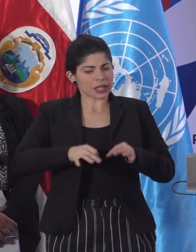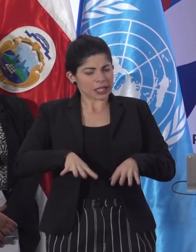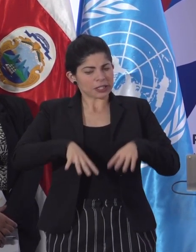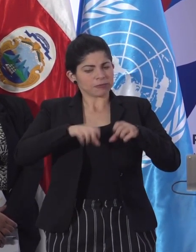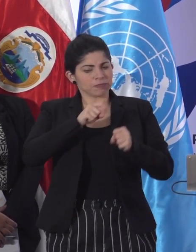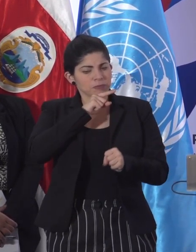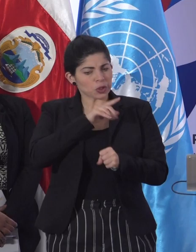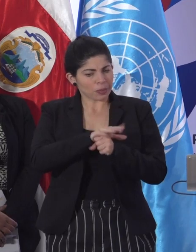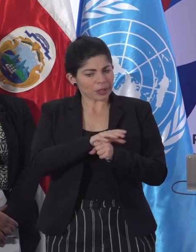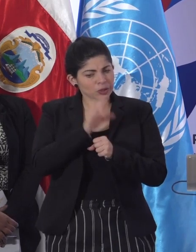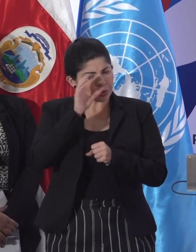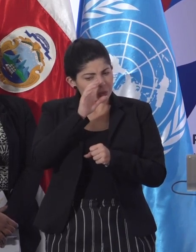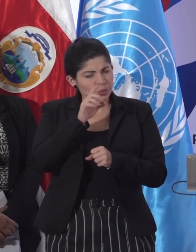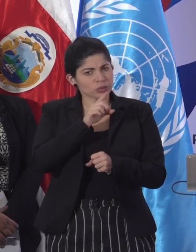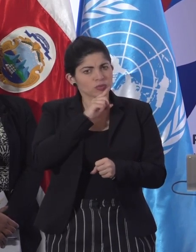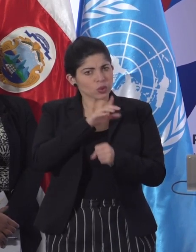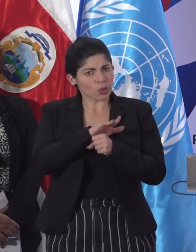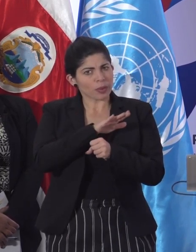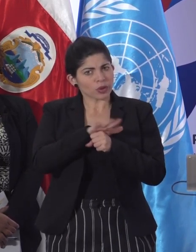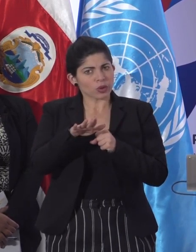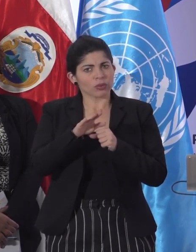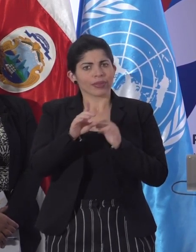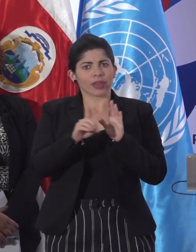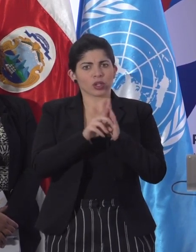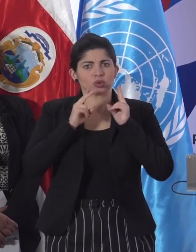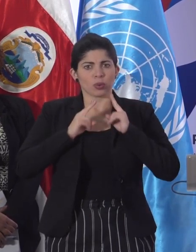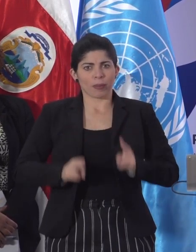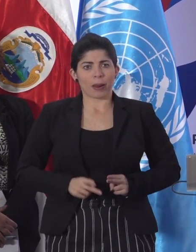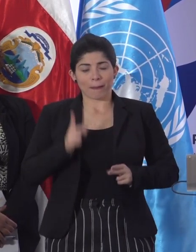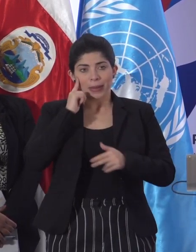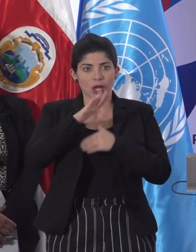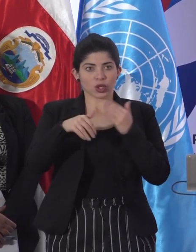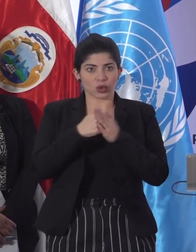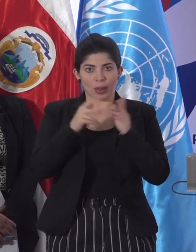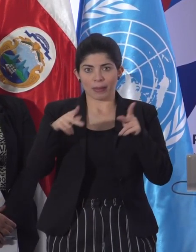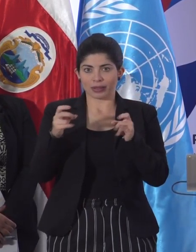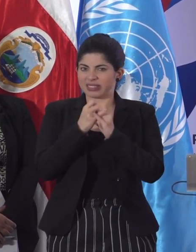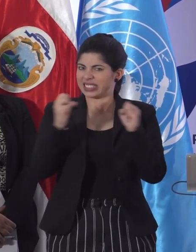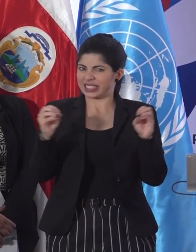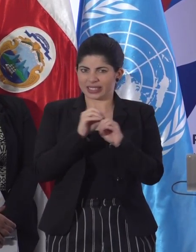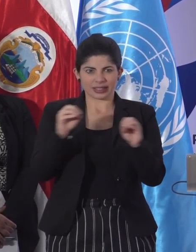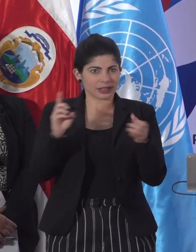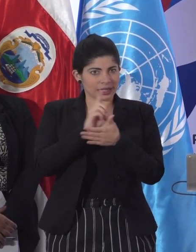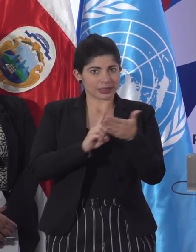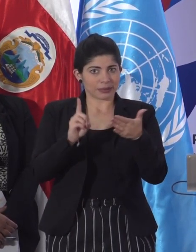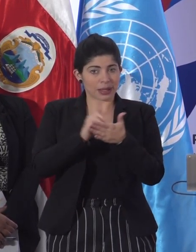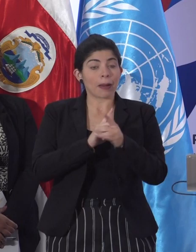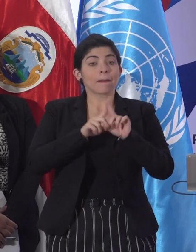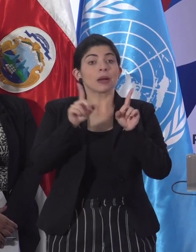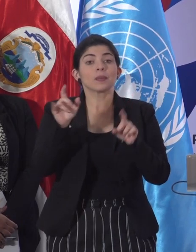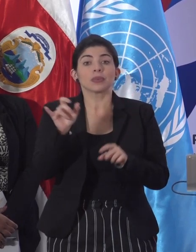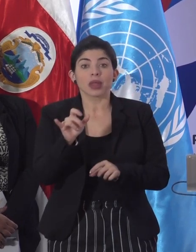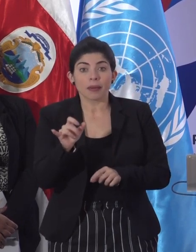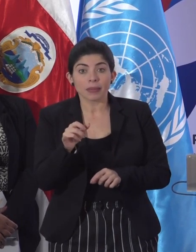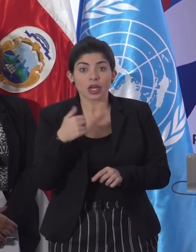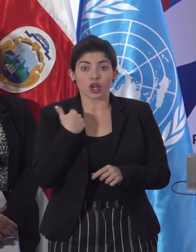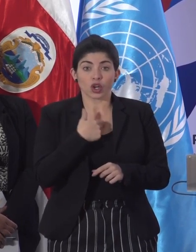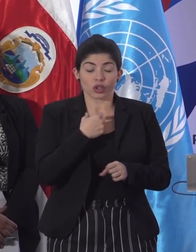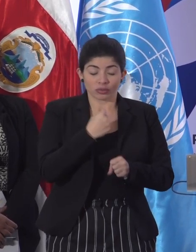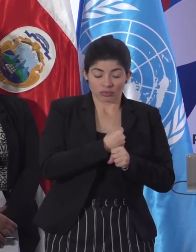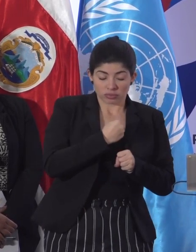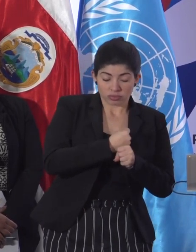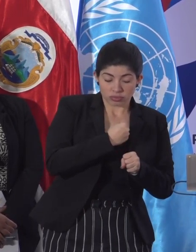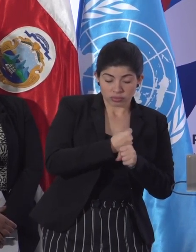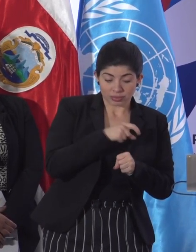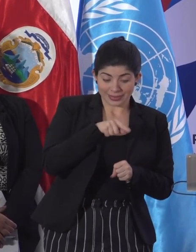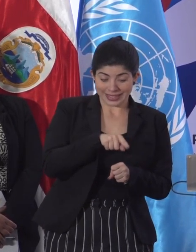compromiso de la garantía de los derechos humanos para todas las personas sin discriminación alguna, sino también que hemos hecho de esa tarea, de